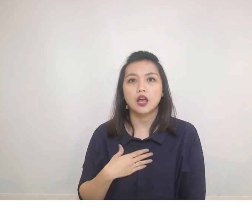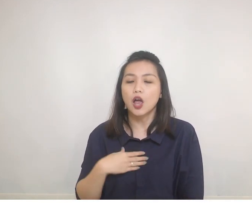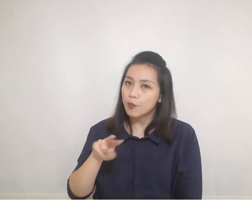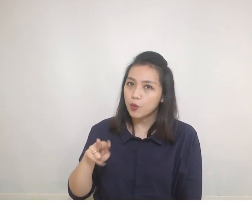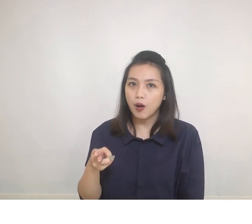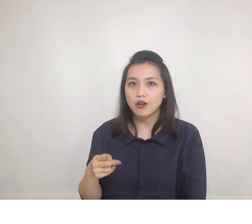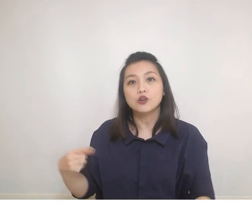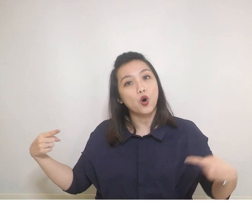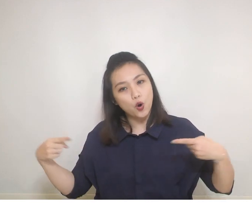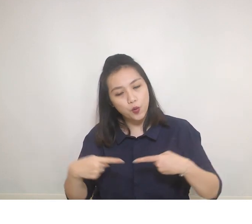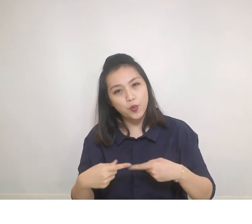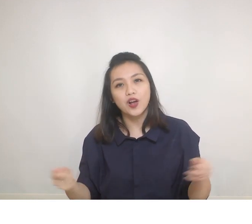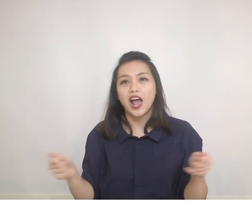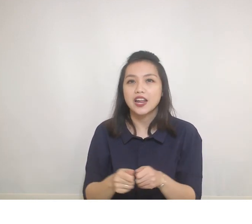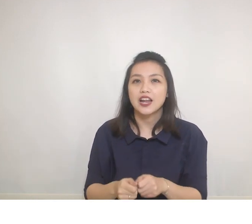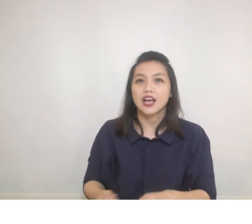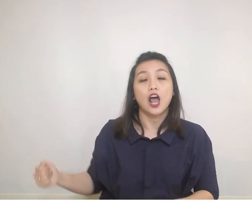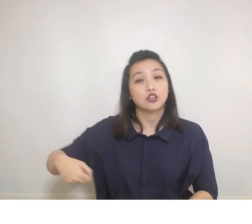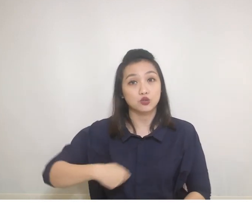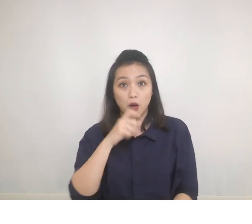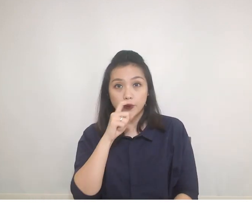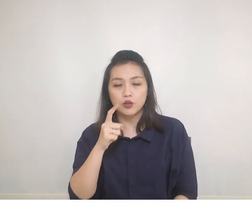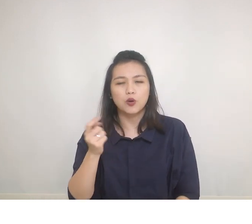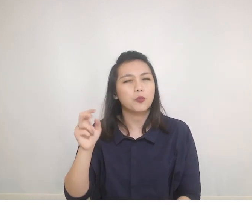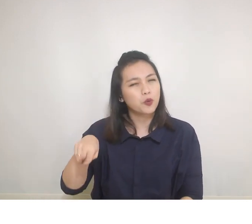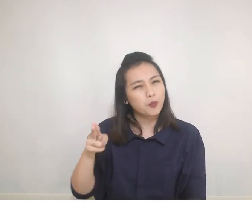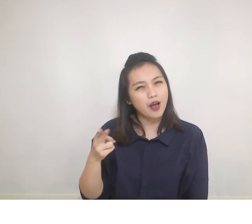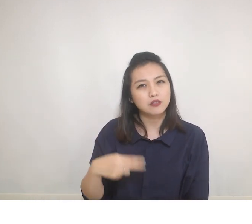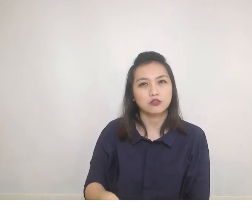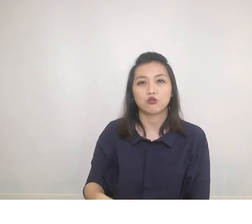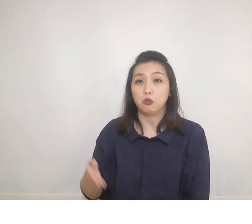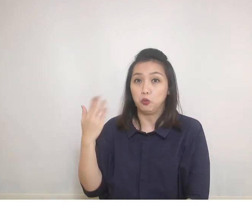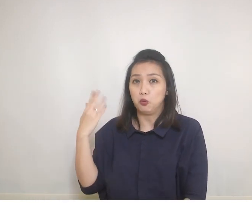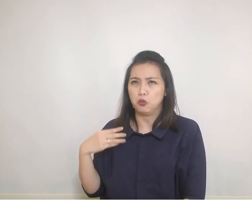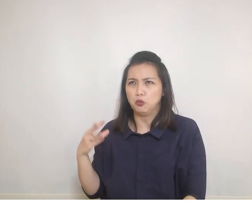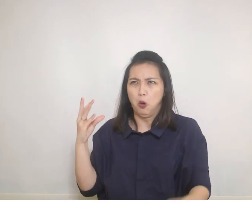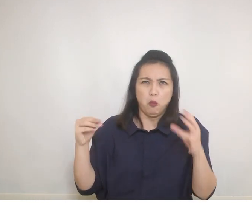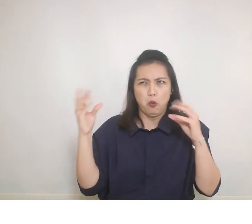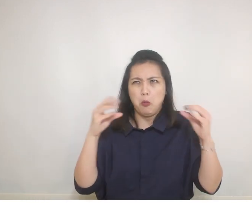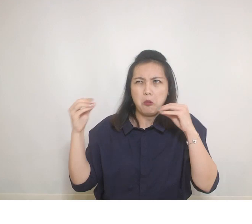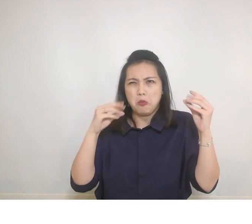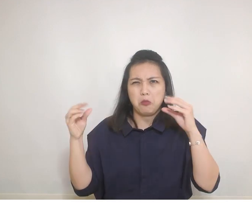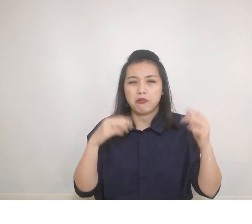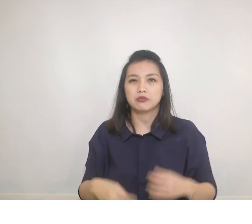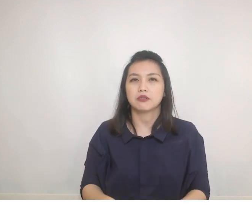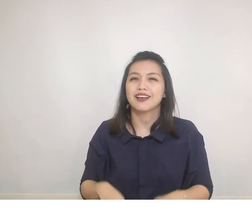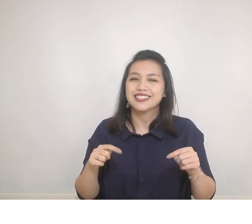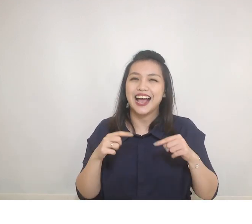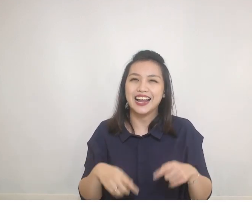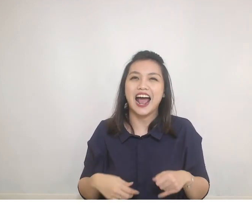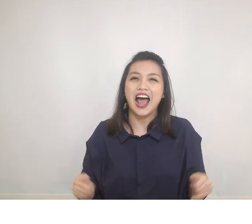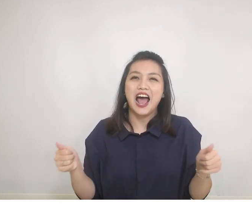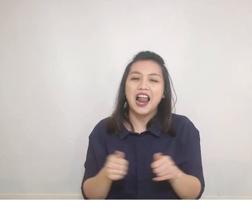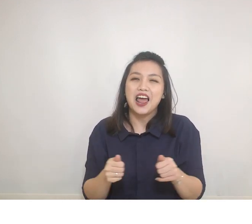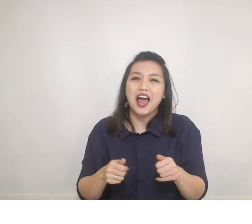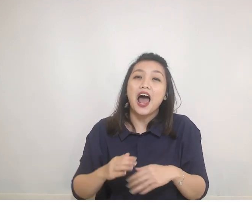pokoknya intinya saya tuh datang terpaksa. Ya, gitu datang ya. Terpaksa sih. Di situ saya menaruh handphone saya